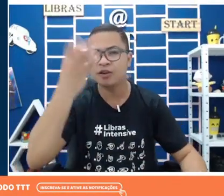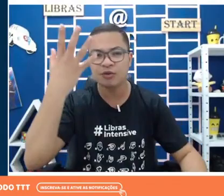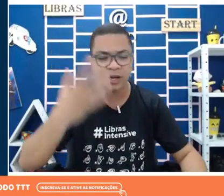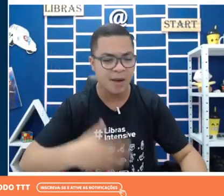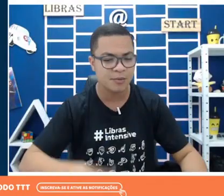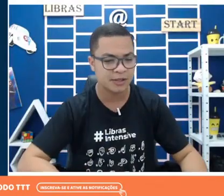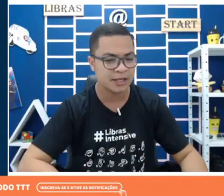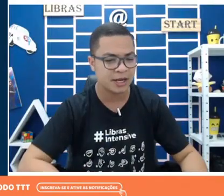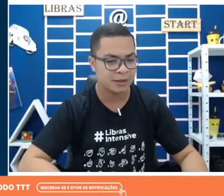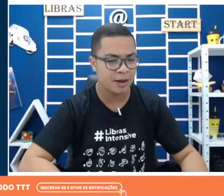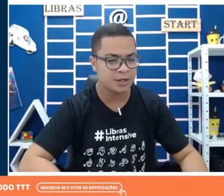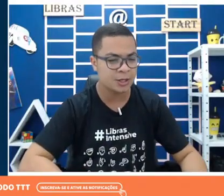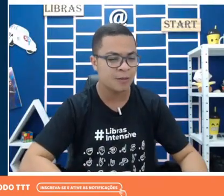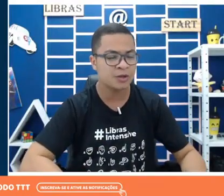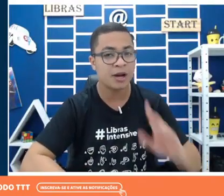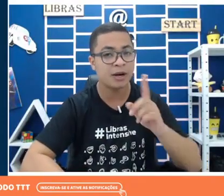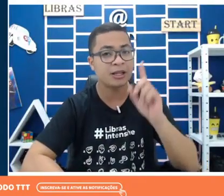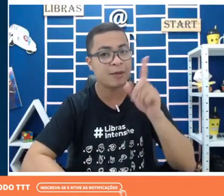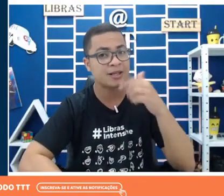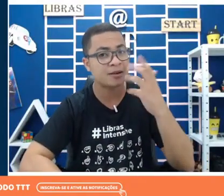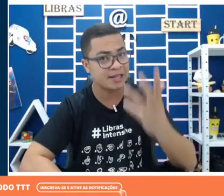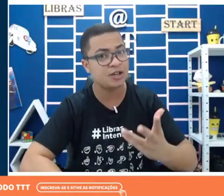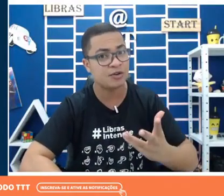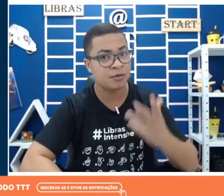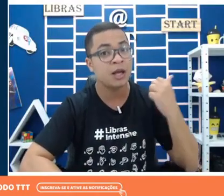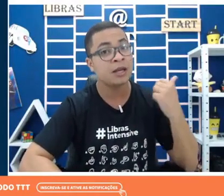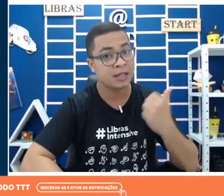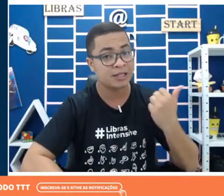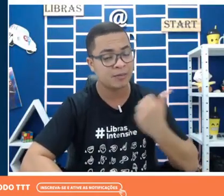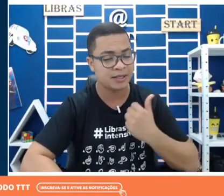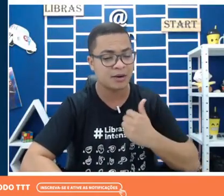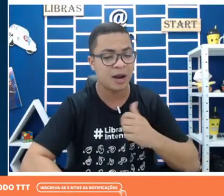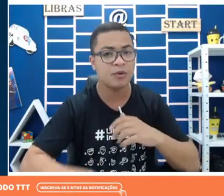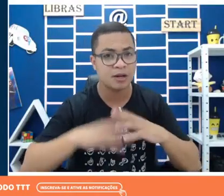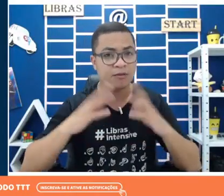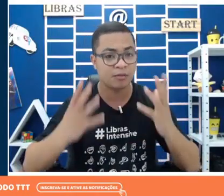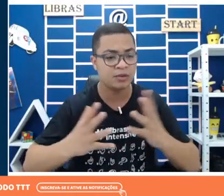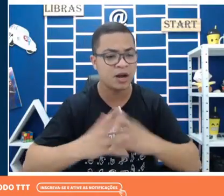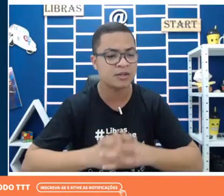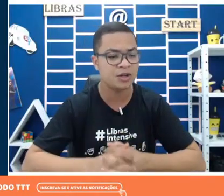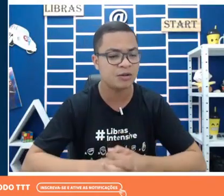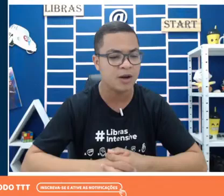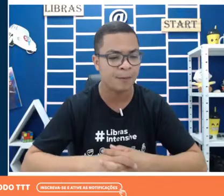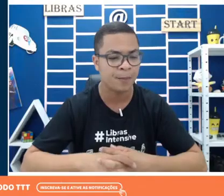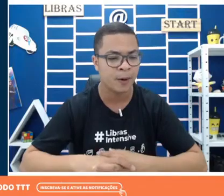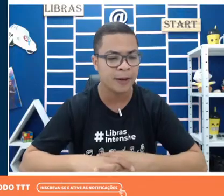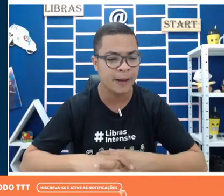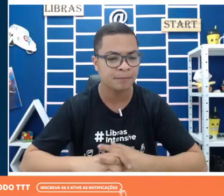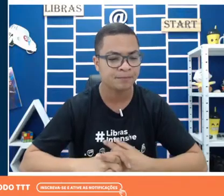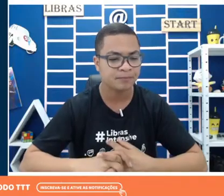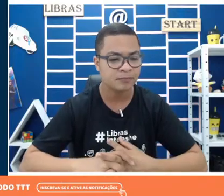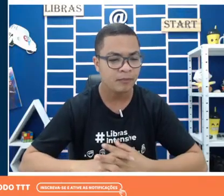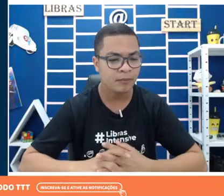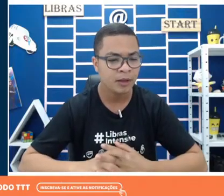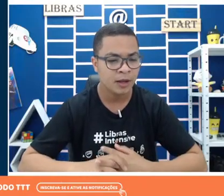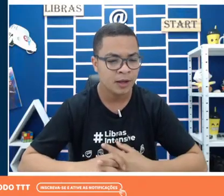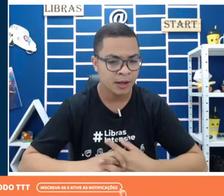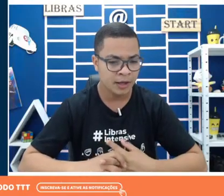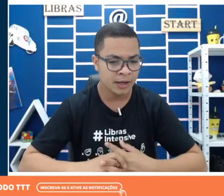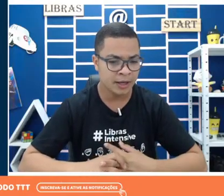fosse uma releitura aí da música, tá, gente? Só lembrando que tem que passar o sentido que está sendo passado na música, não vamos mudar o sentido não, ok?